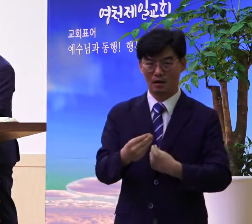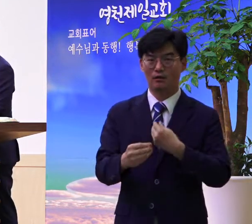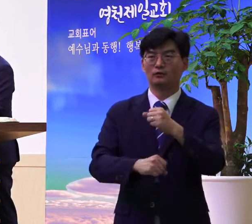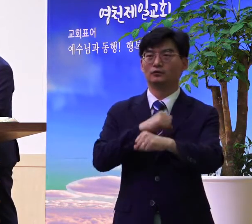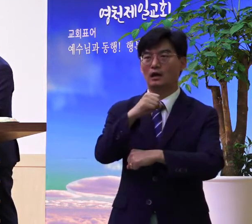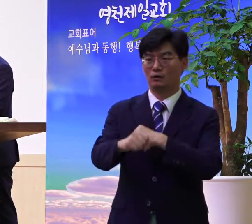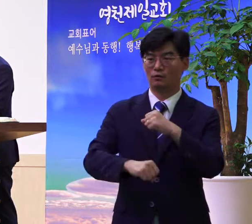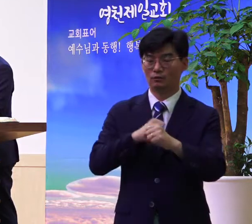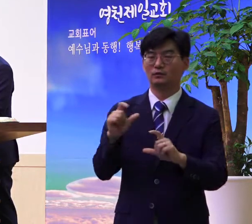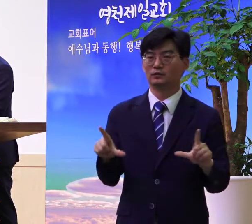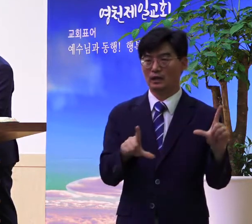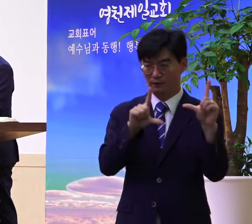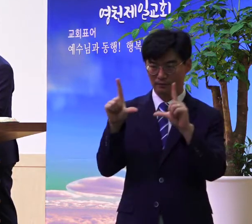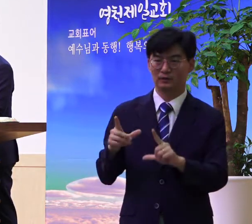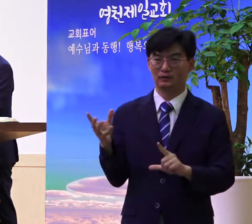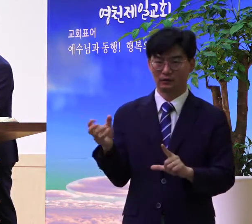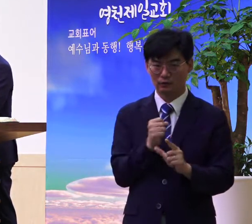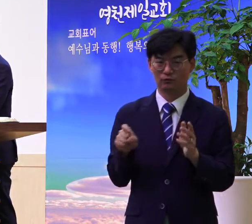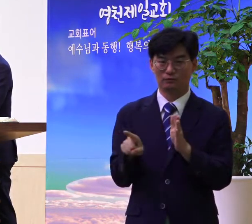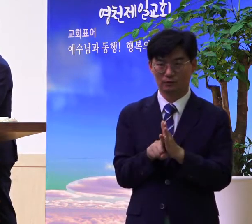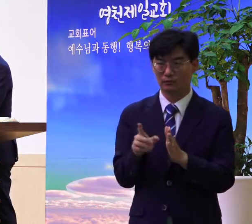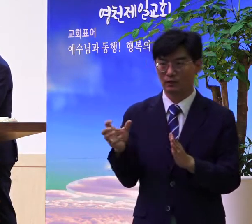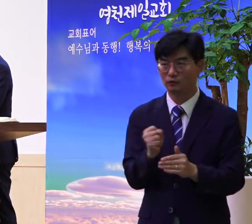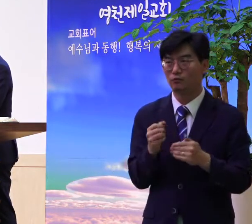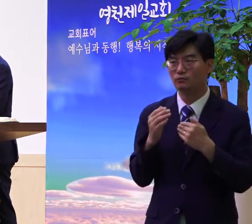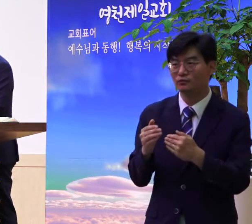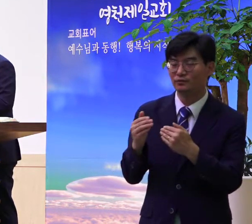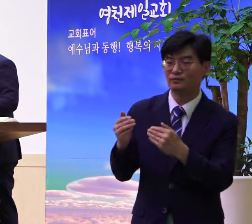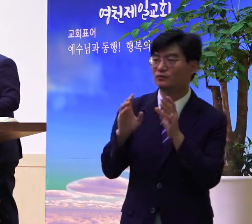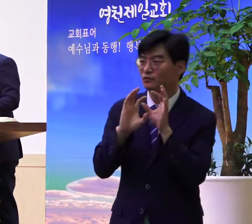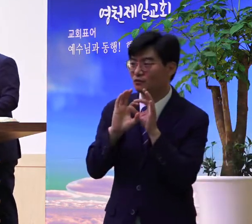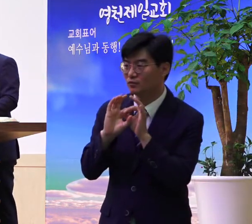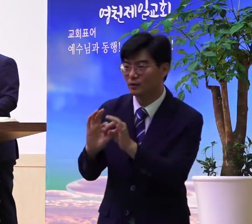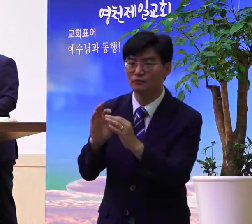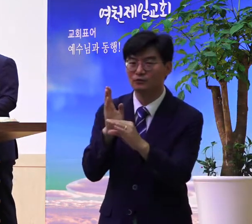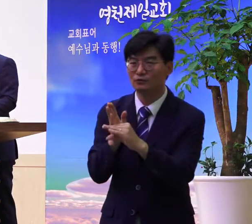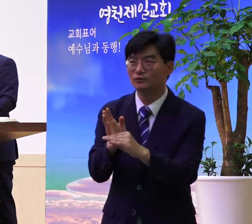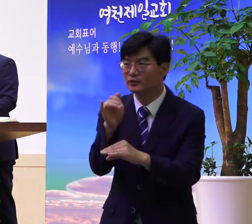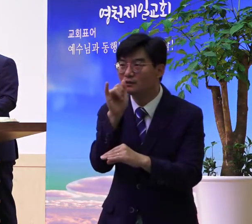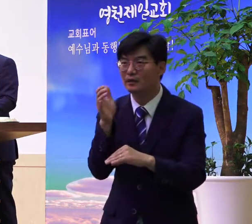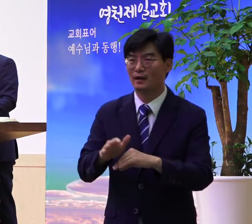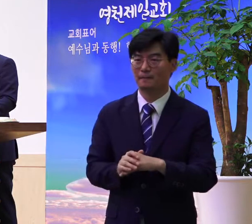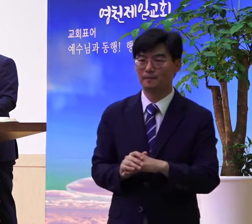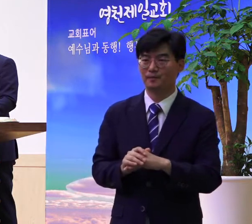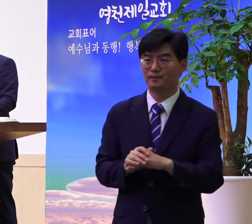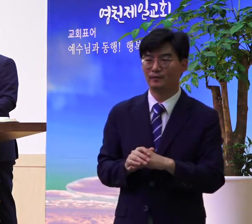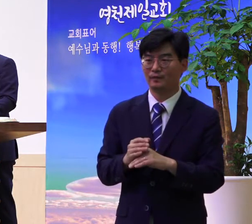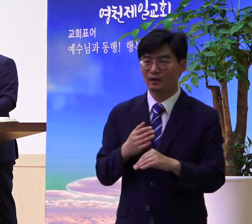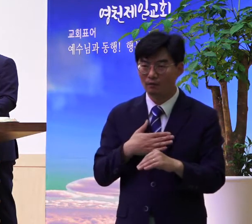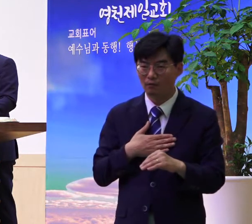점검해야 될 것이 있습니다. 나그네가 항상 점검해야 될 것이 무엇일까요?